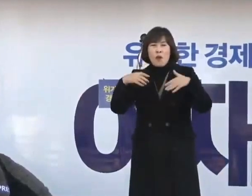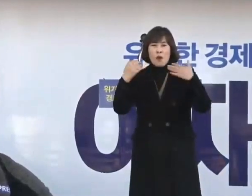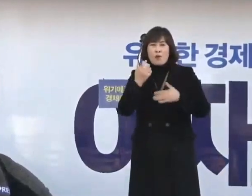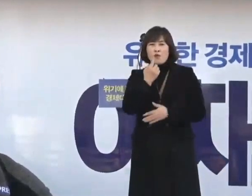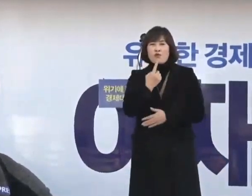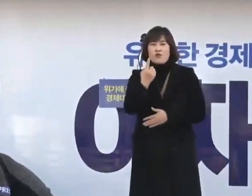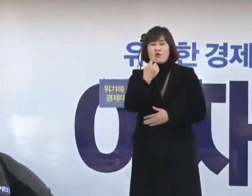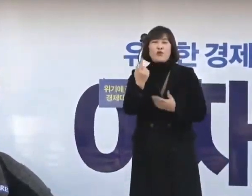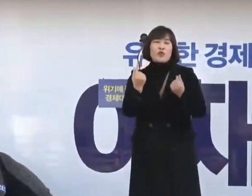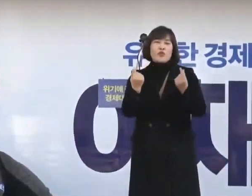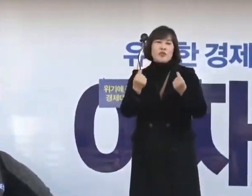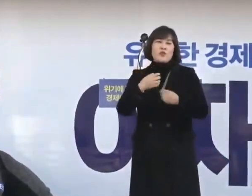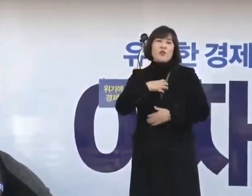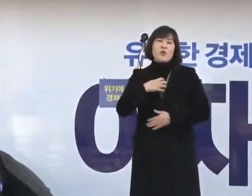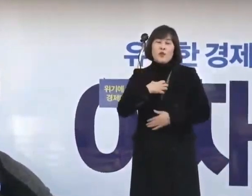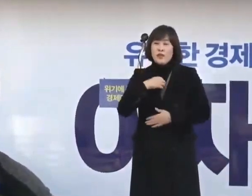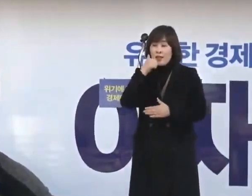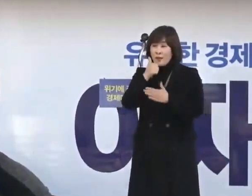됐습니다. 여러분,